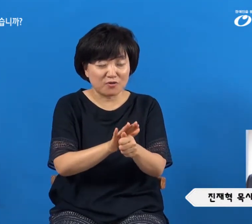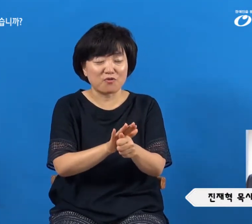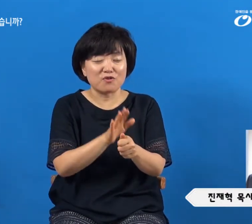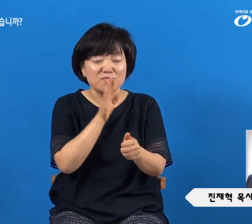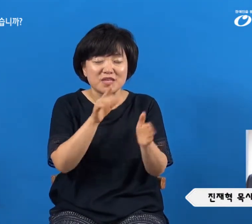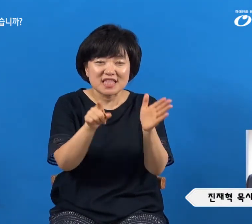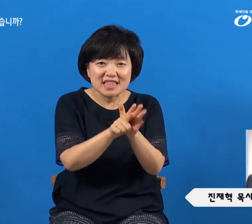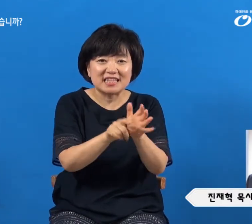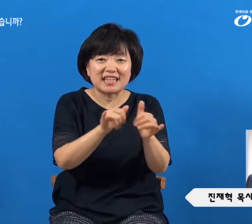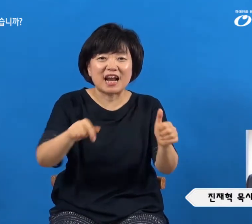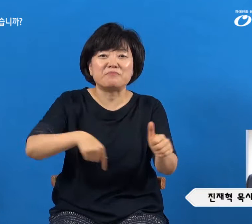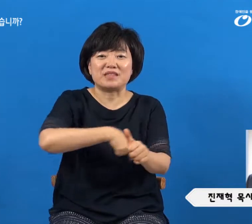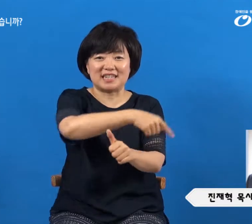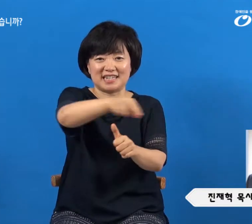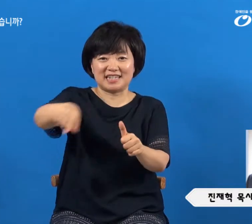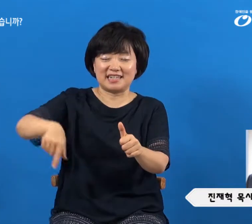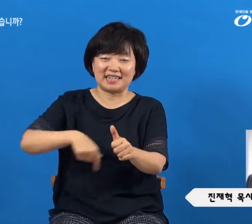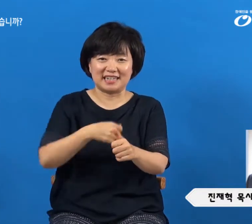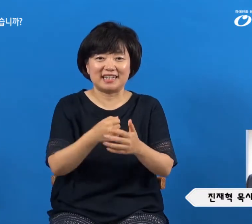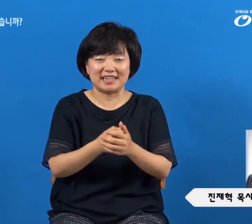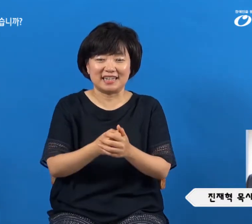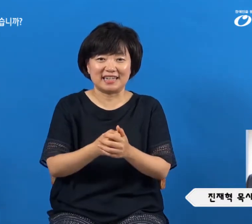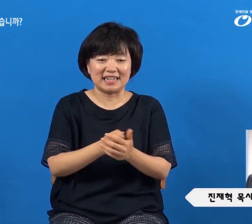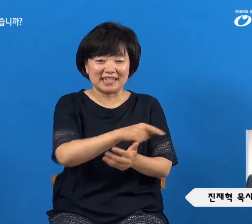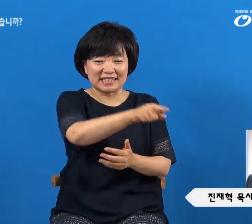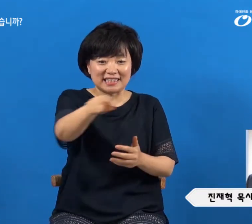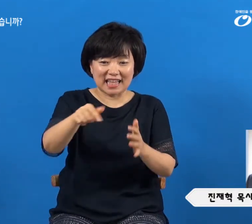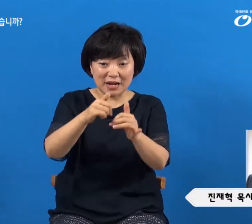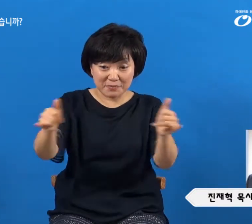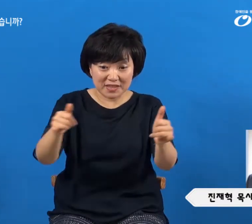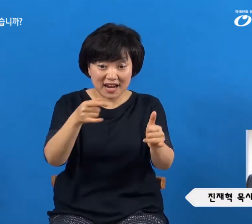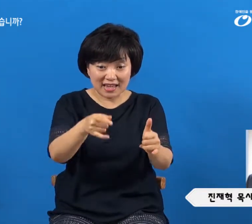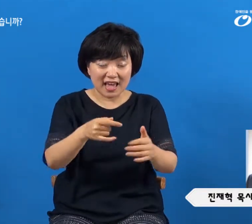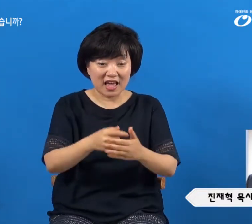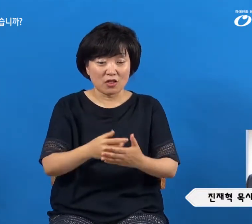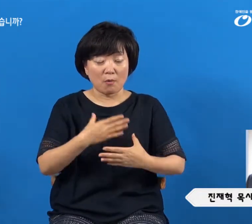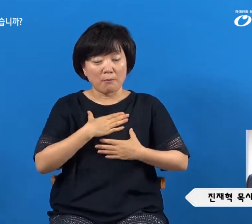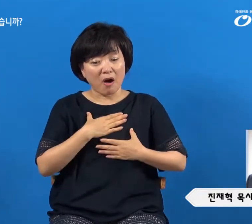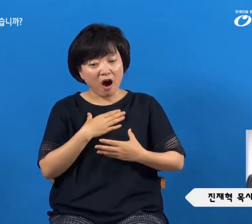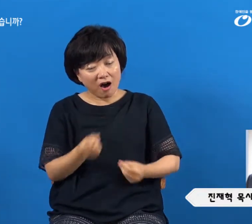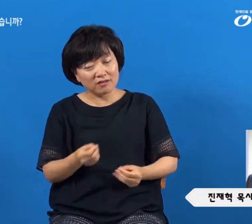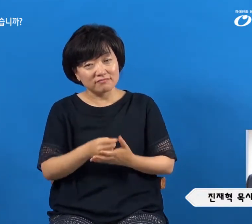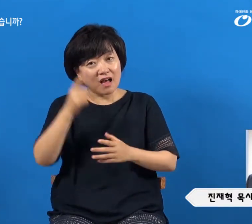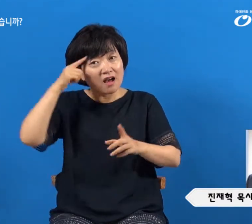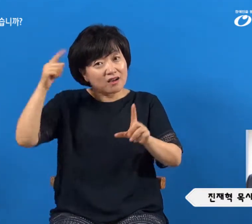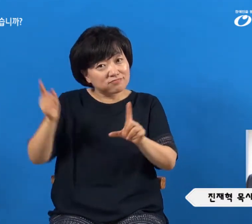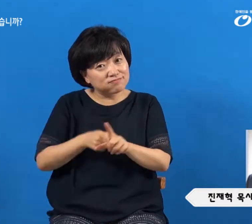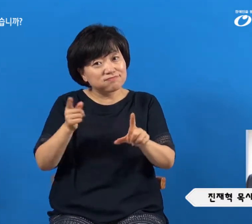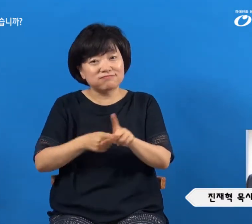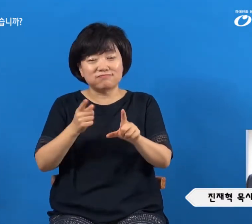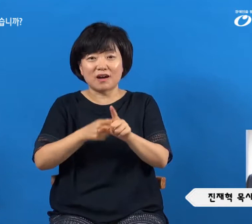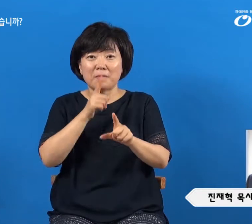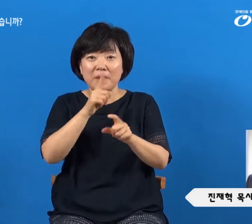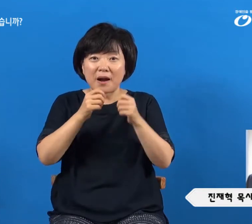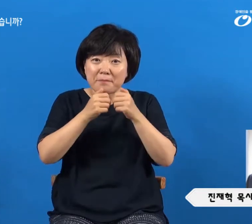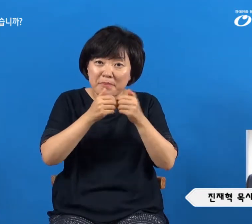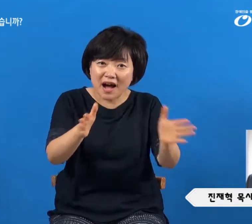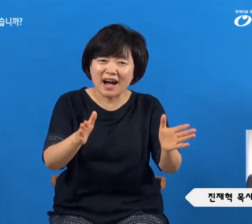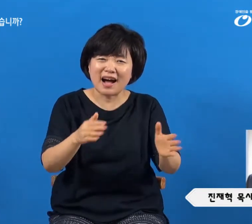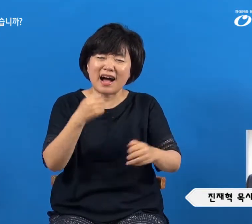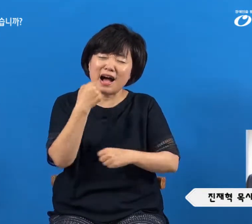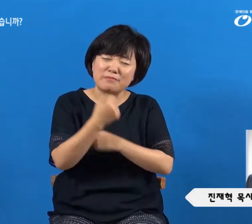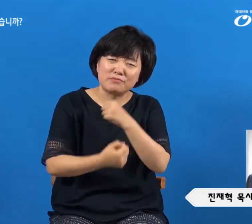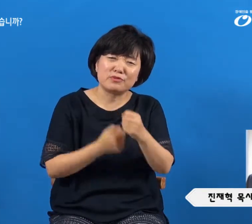신뢰하는 사람들임에도 불구하고 오히려 그들을 향해서 너무 편하기 때문에 쉽게 말하고